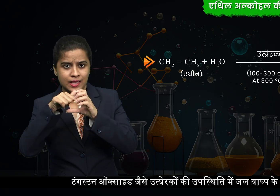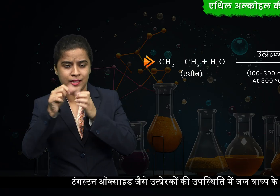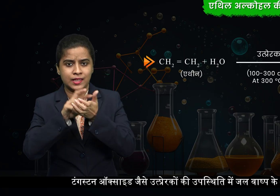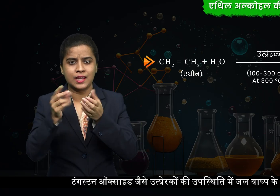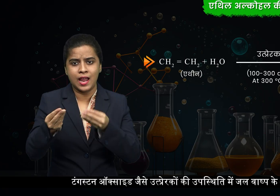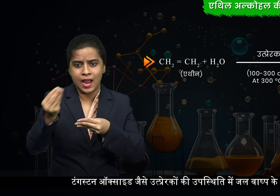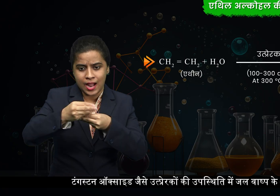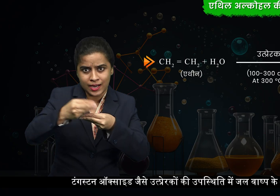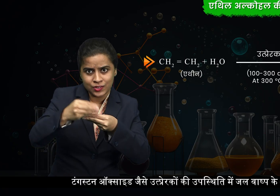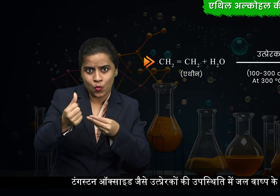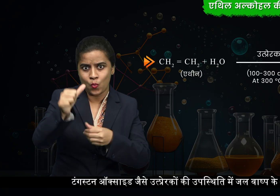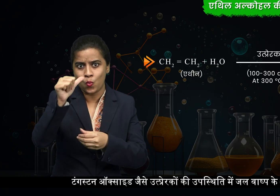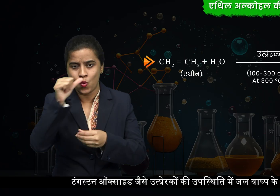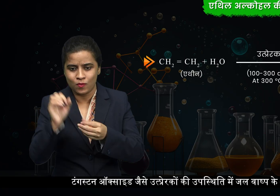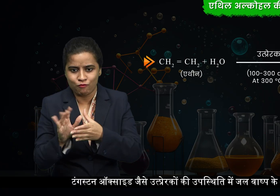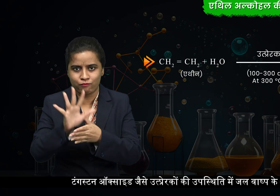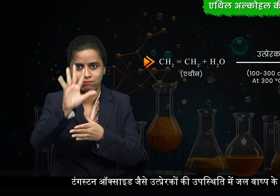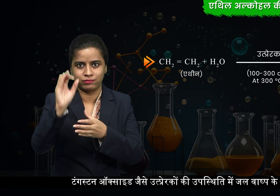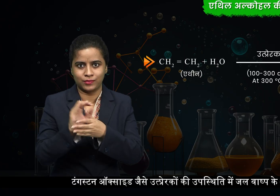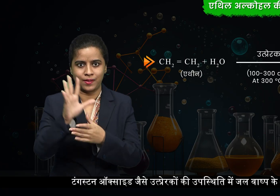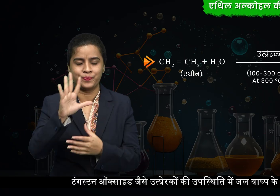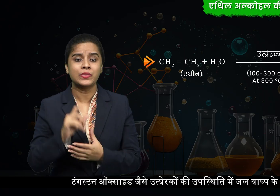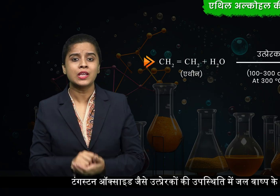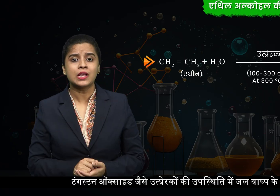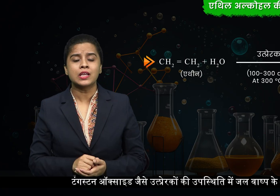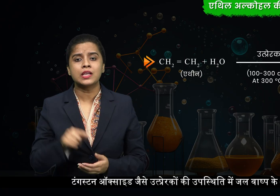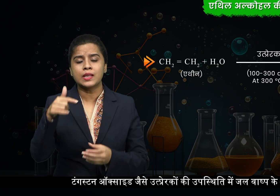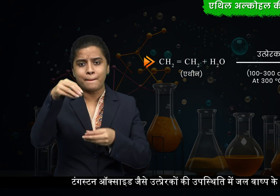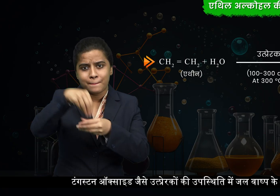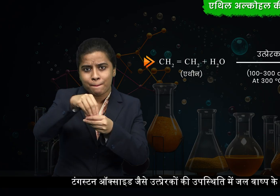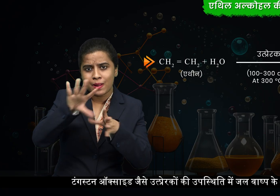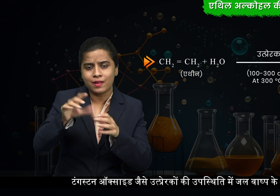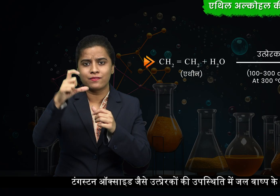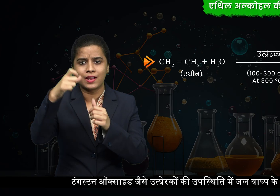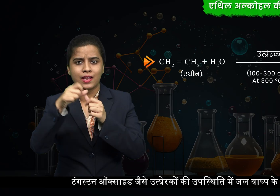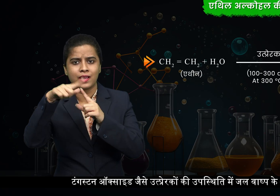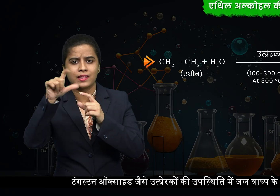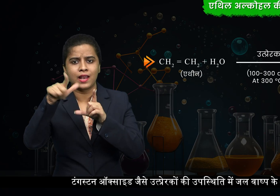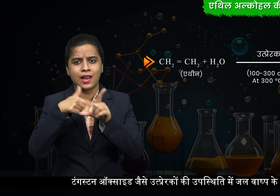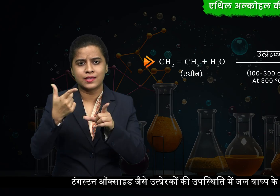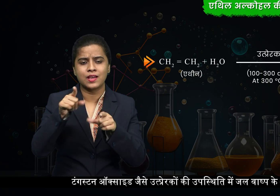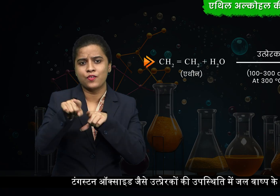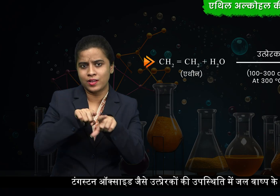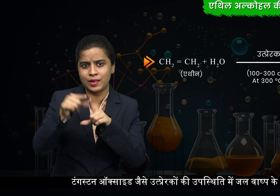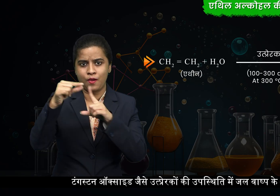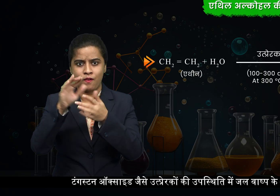टंगस्टन ऑक्साइड जैसे उत्प्रेरकों की उपस्थिति में जल वाष्प के